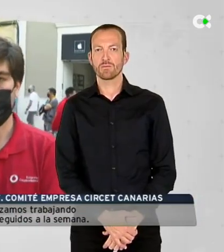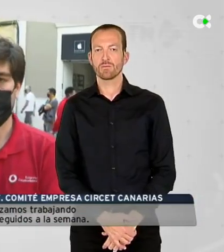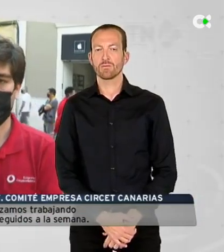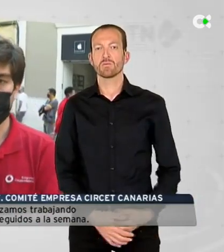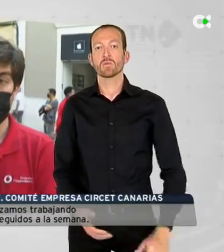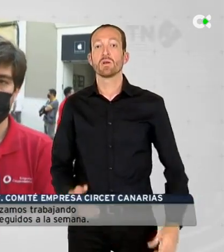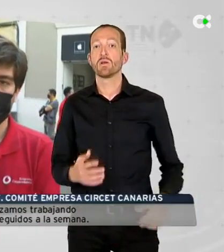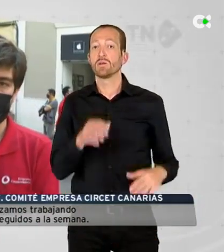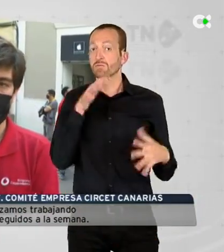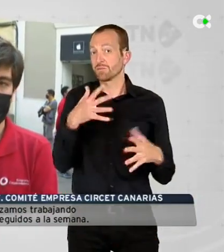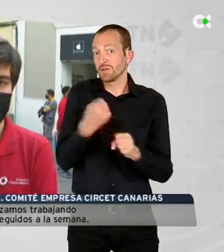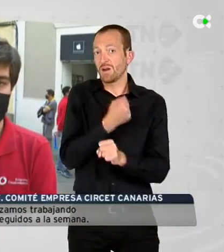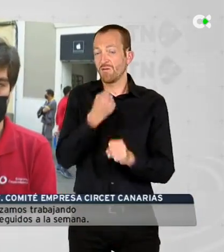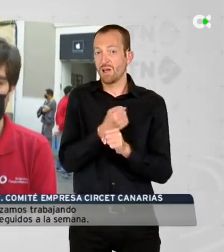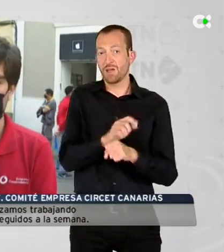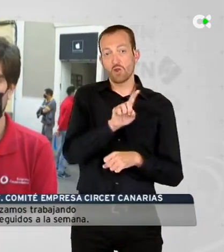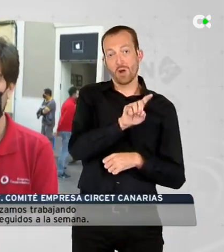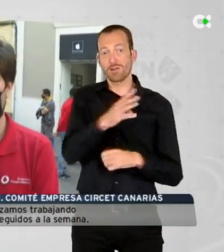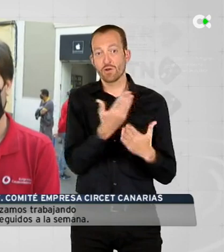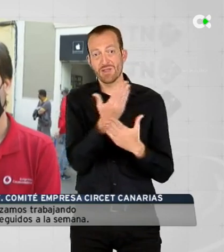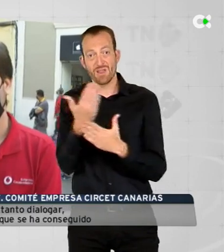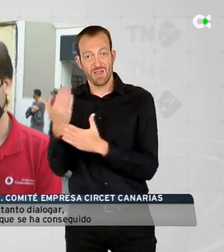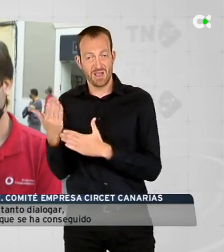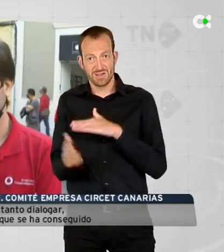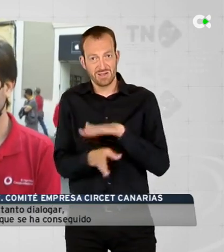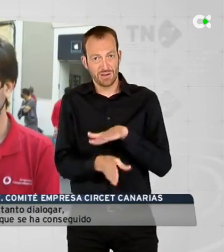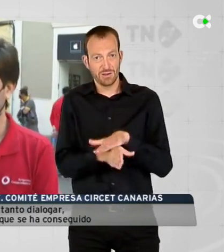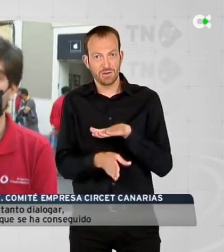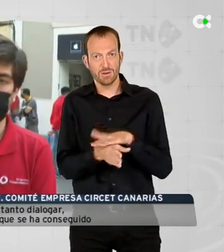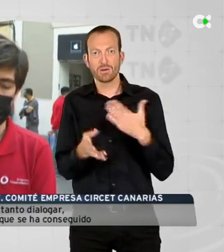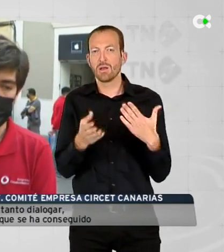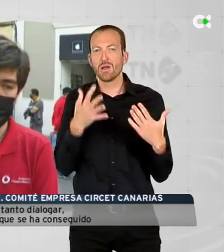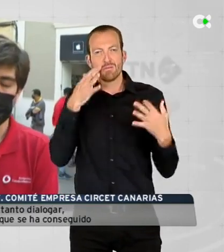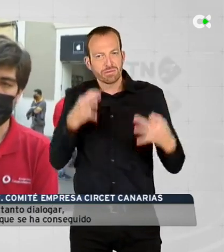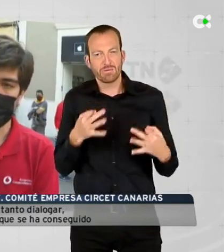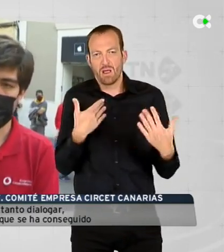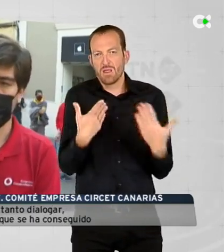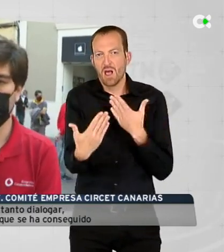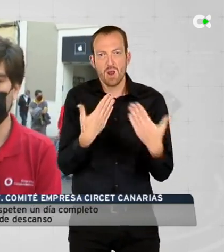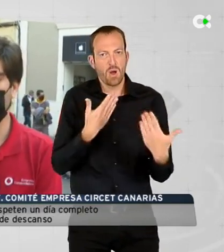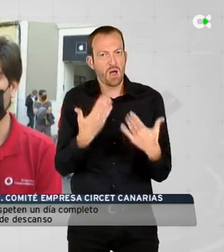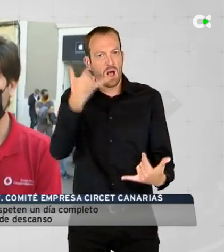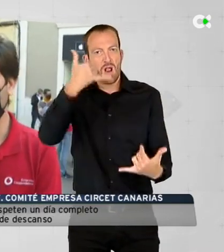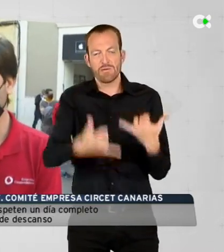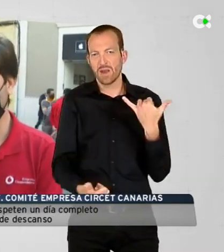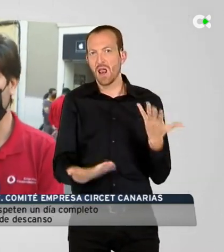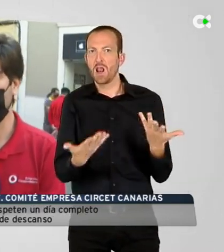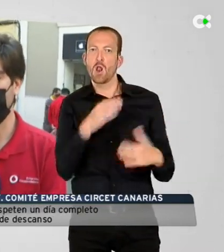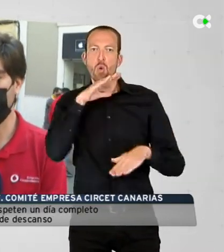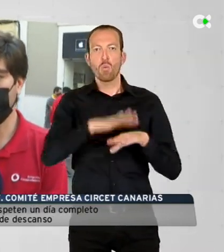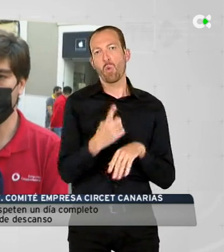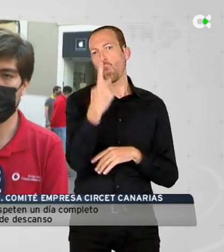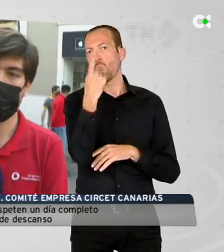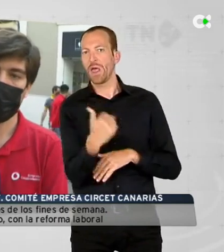Empezamos trabajando 14 días seguidos a la semana. De tanto dialogar, digamos que se ha conseguido que nos respetan que sea un día